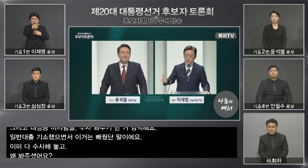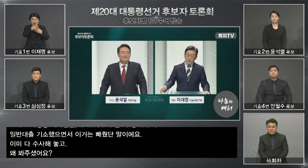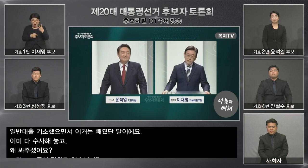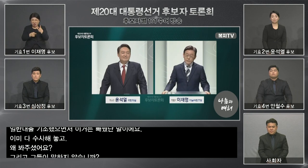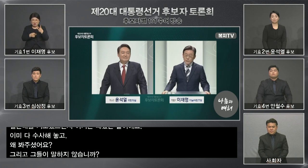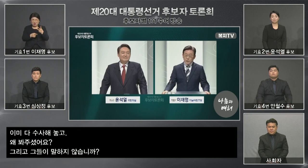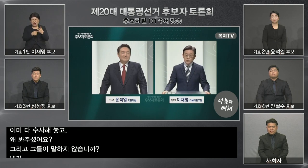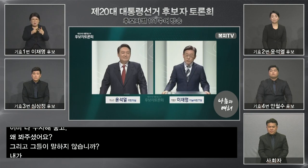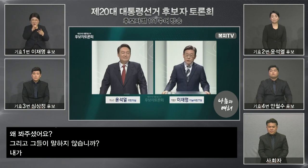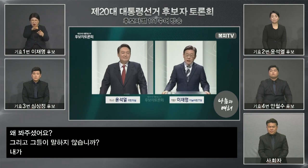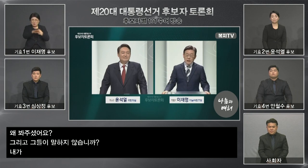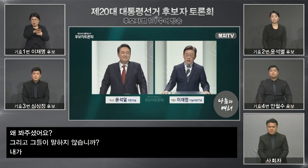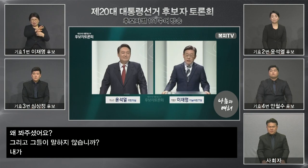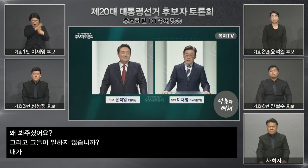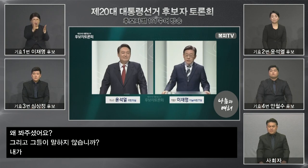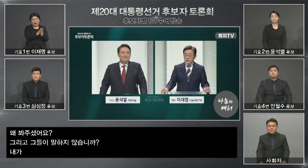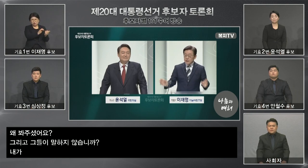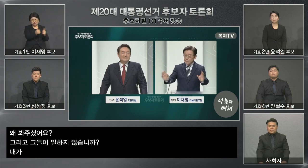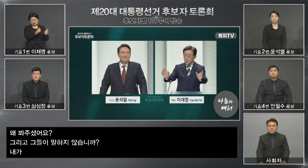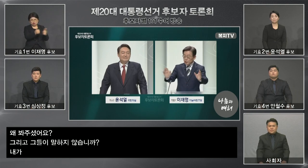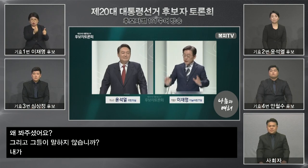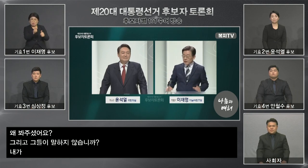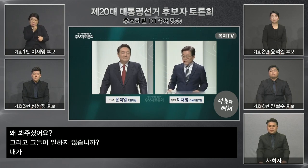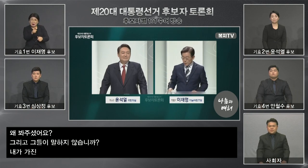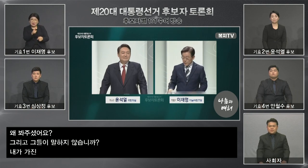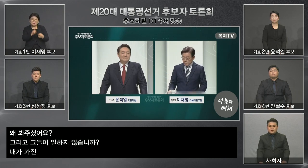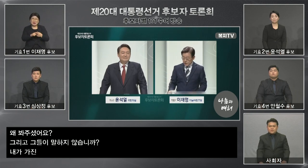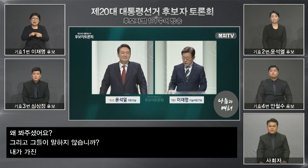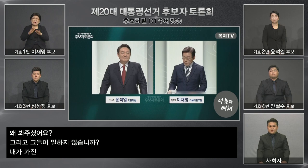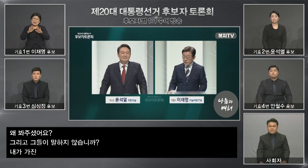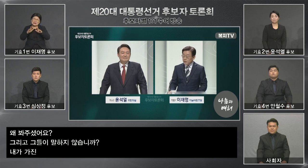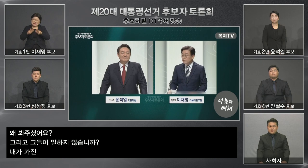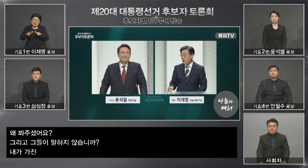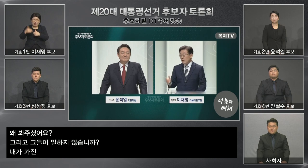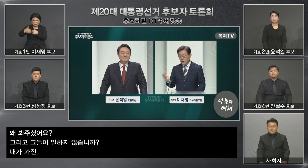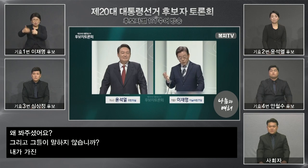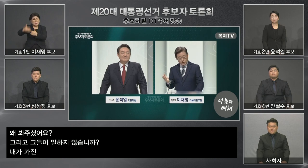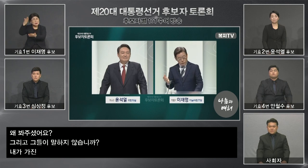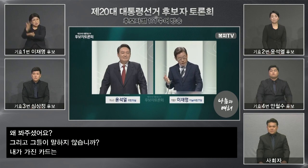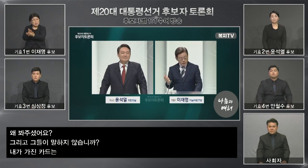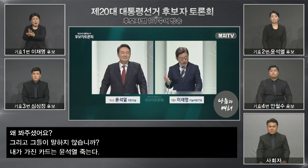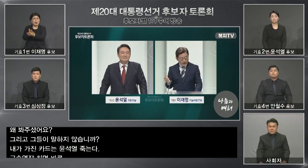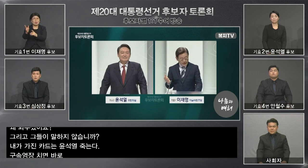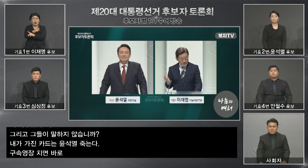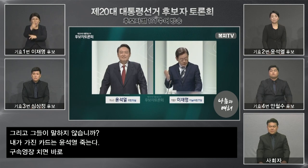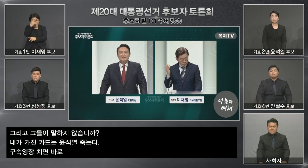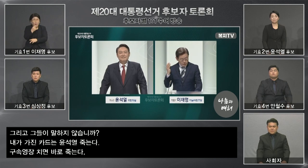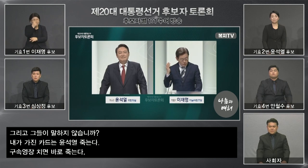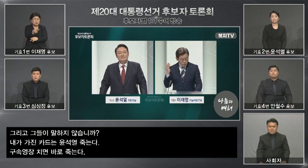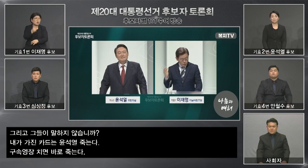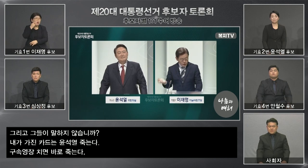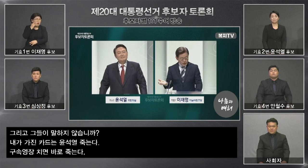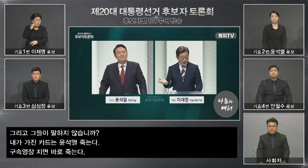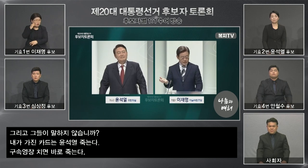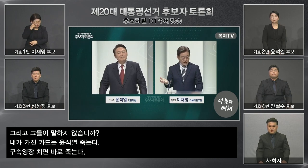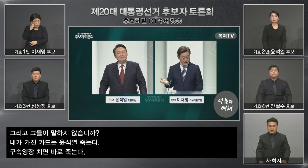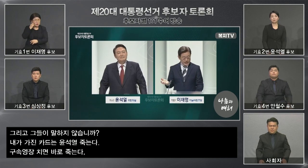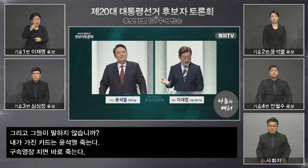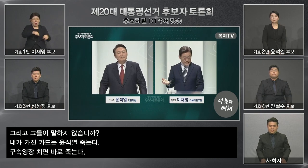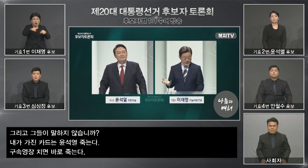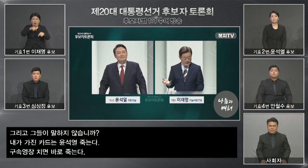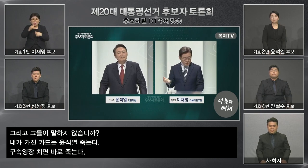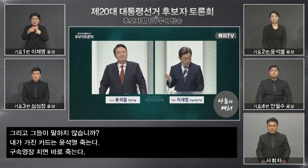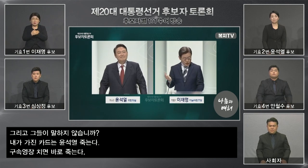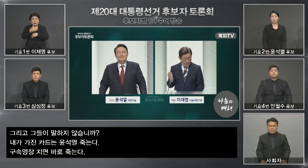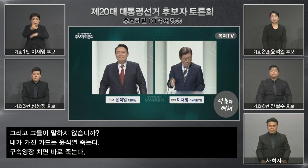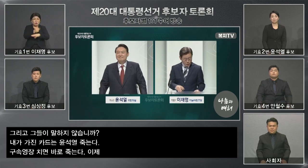구속영장 치면 바로 죽는다. 이제 그만 부탁해라 더 못 봐주겠다 그랬다. 이런 명확한 녹취록이 있는데 저는 윤석열 게이트다